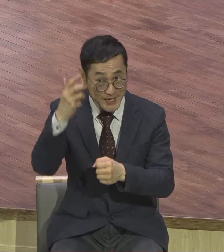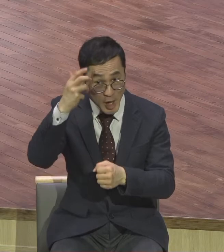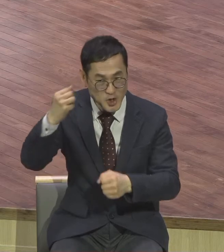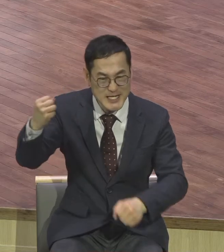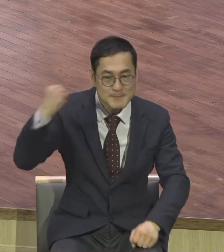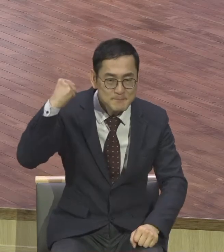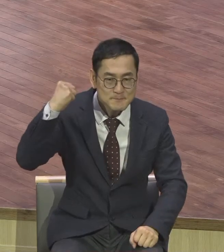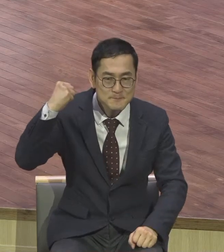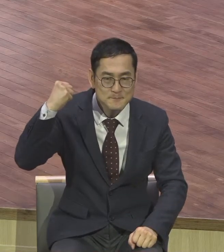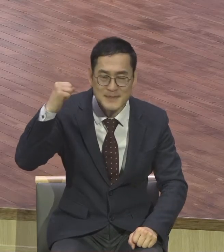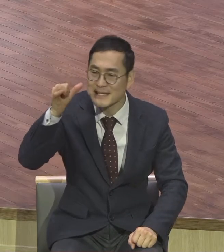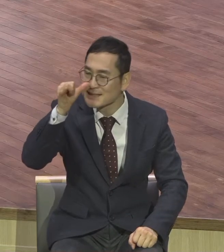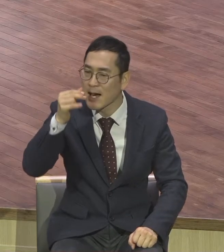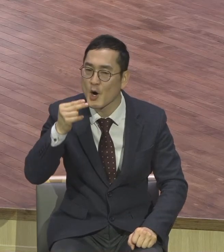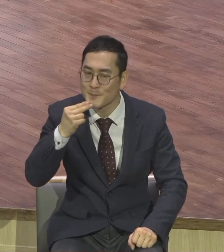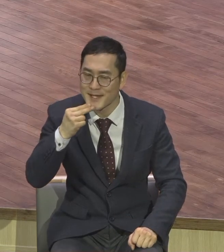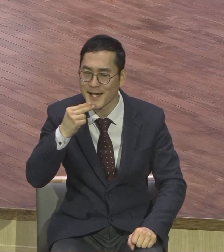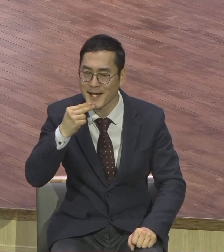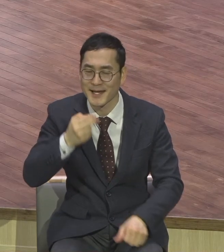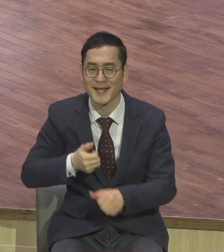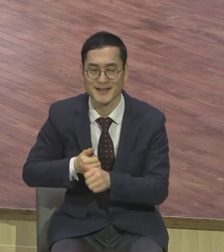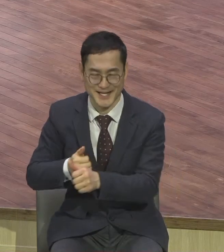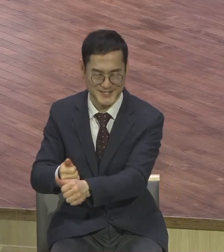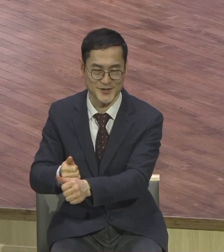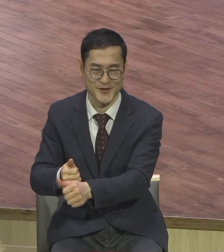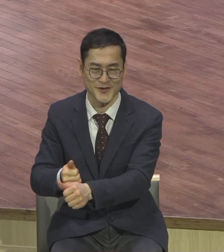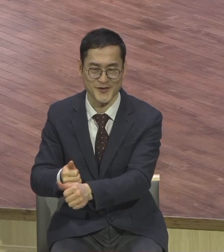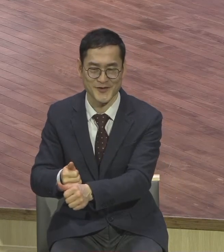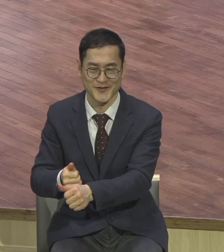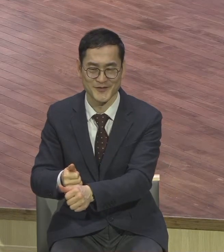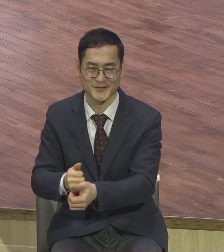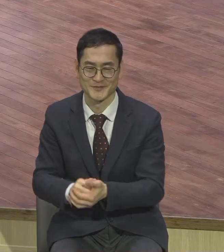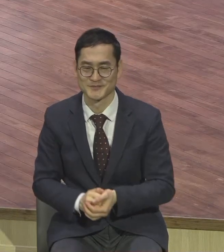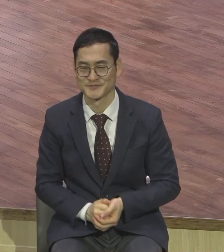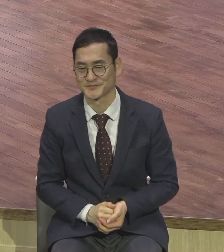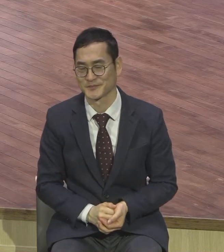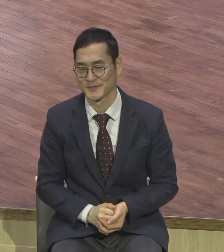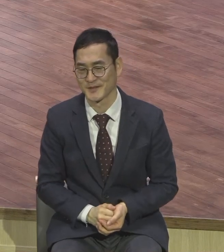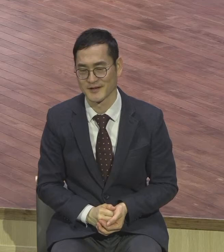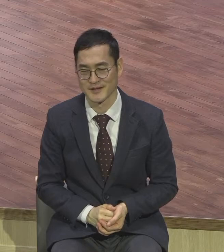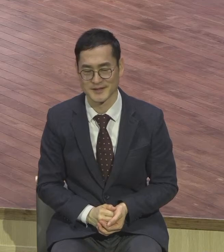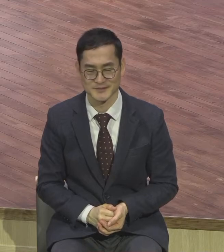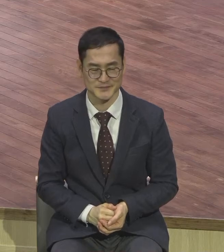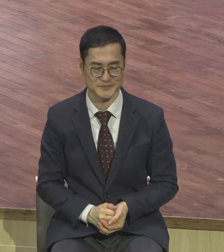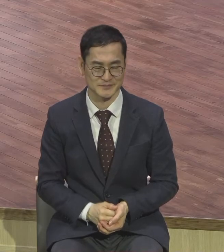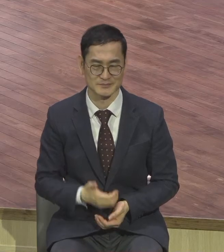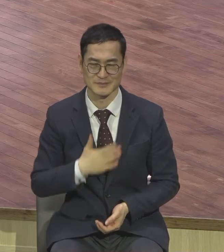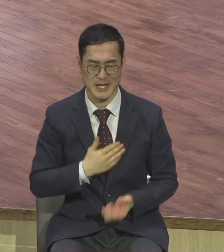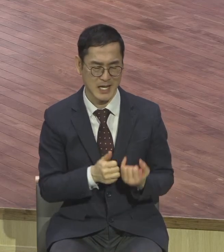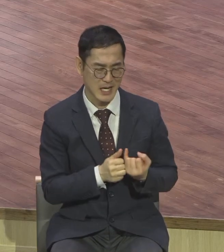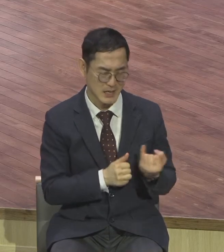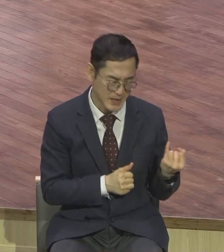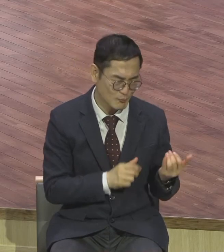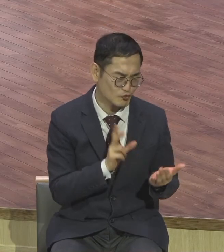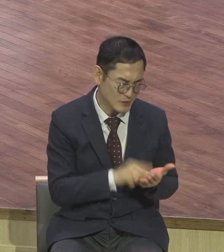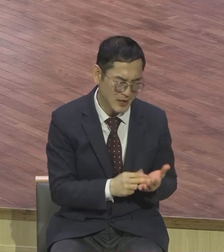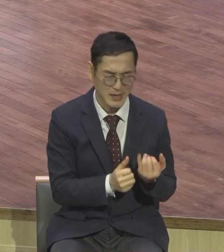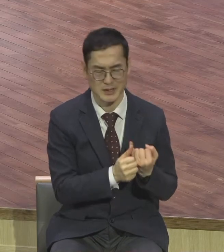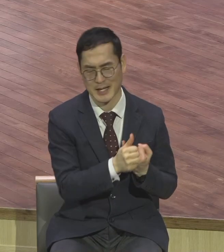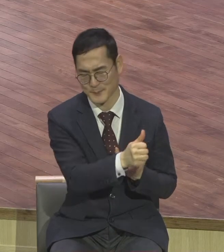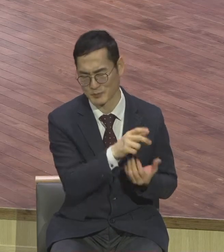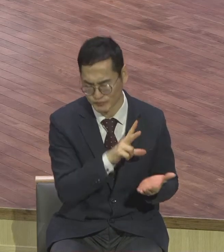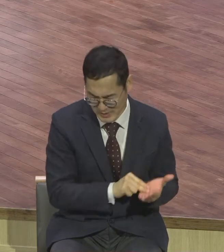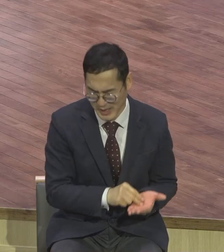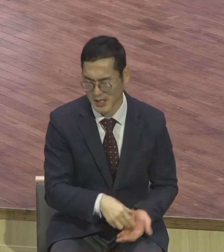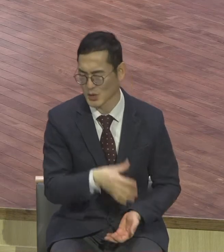있느냐 없느냐 이것이 문제로다. 아멘 내가 지금 남편 문제 아내 문제 돈 문제